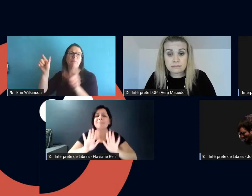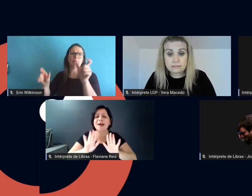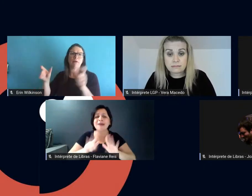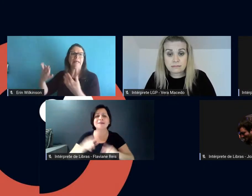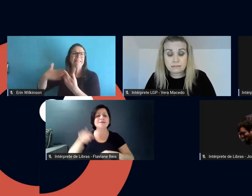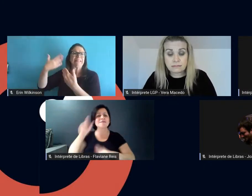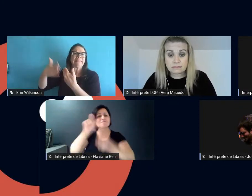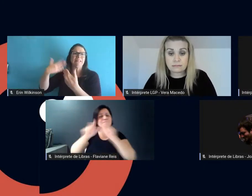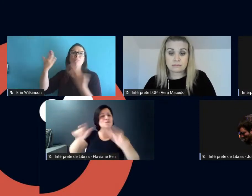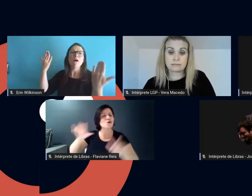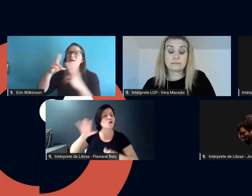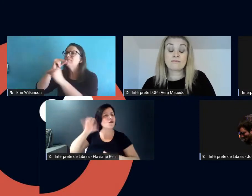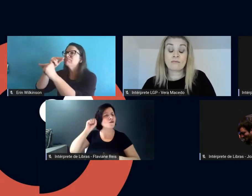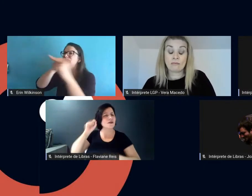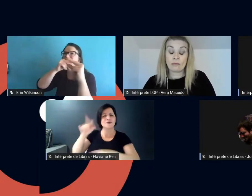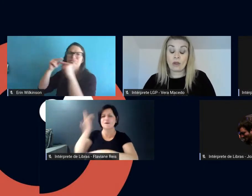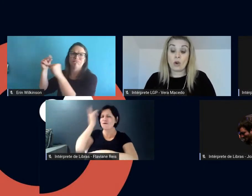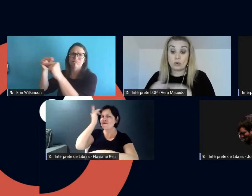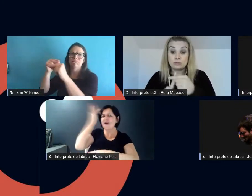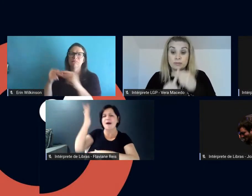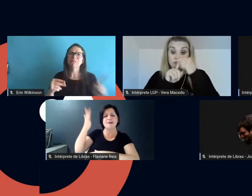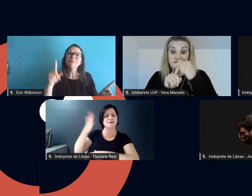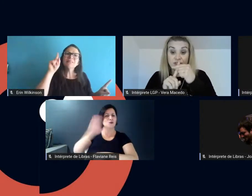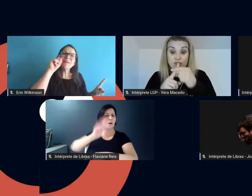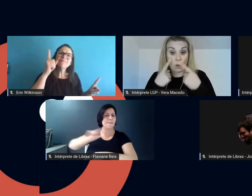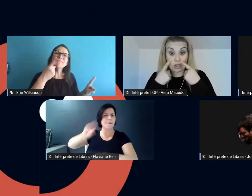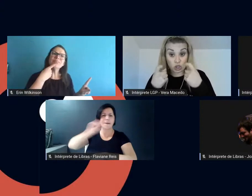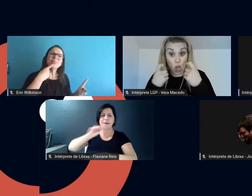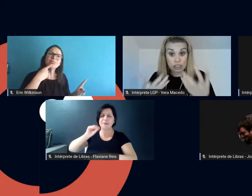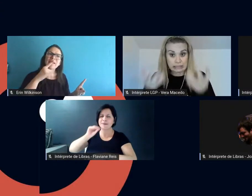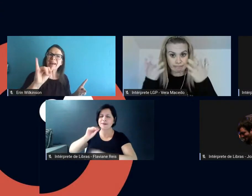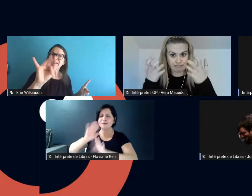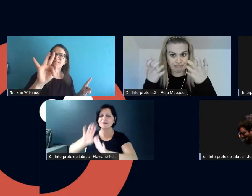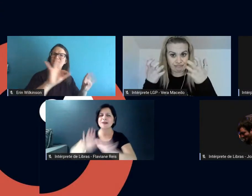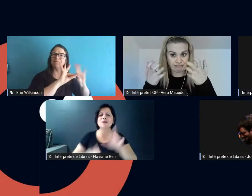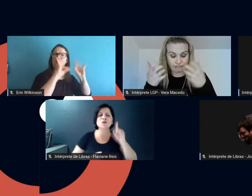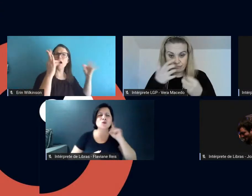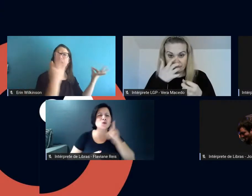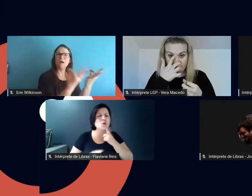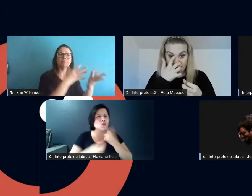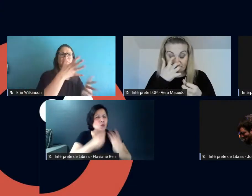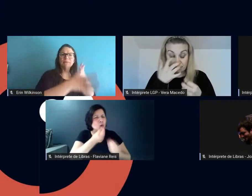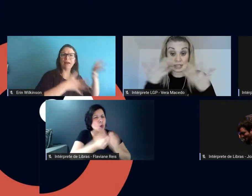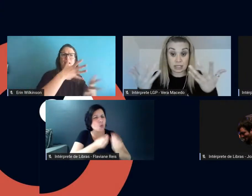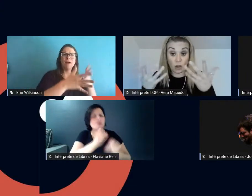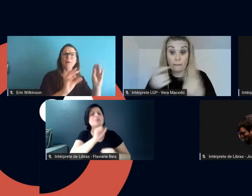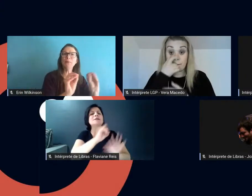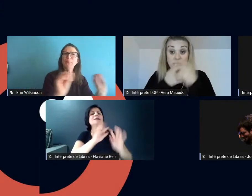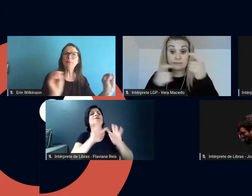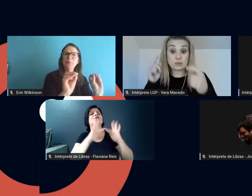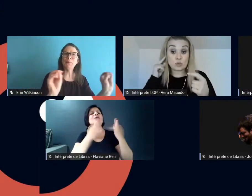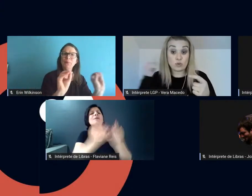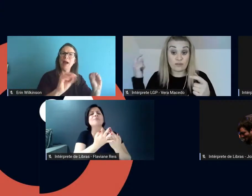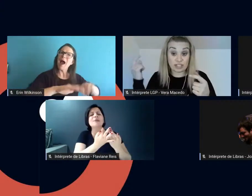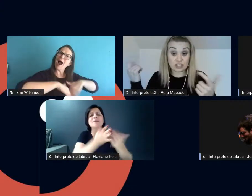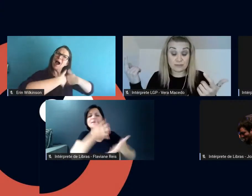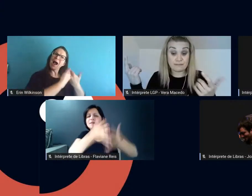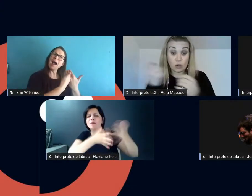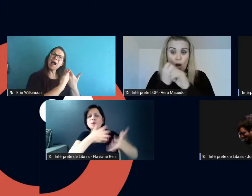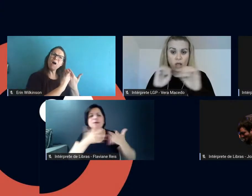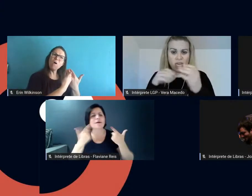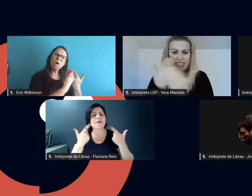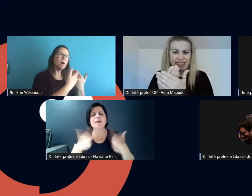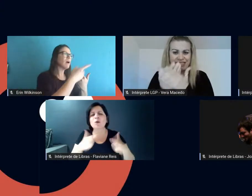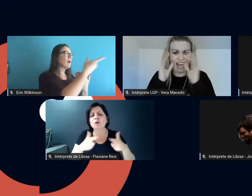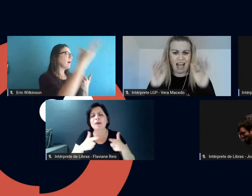hum, esses benefícios eles são notórios, realmente. Então, para pessoas ouvintes é